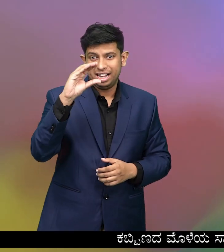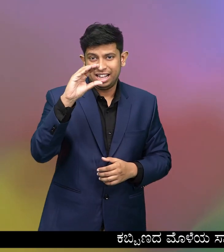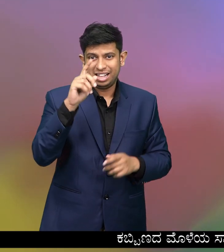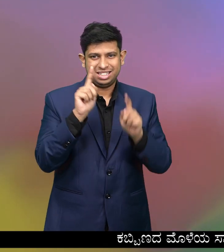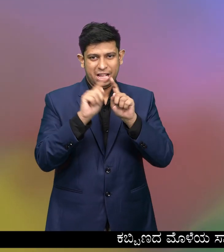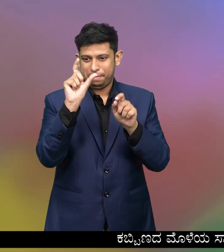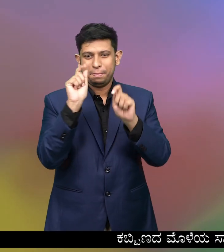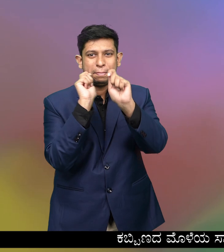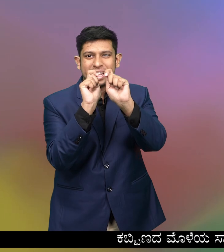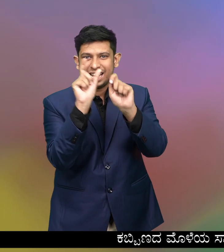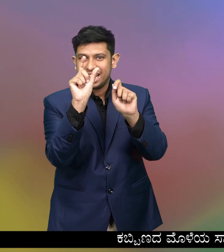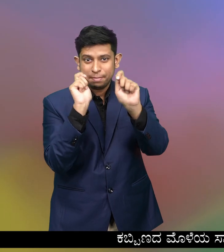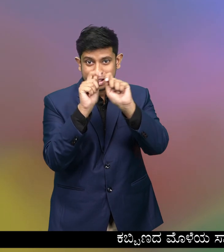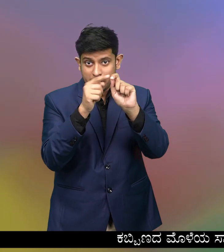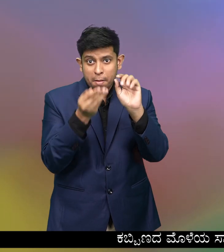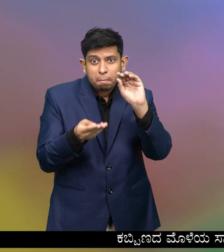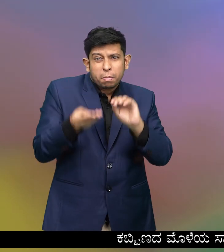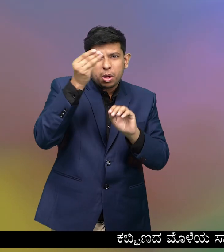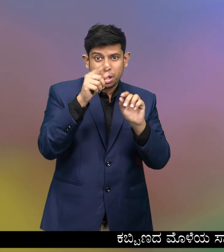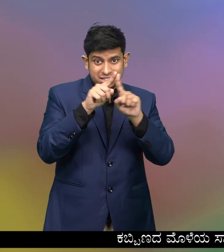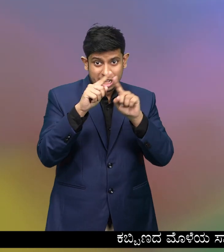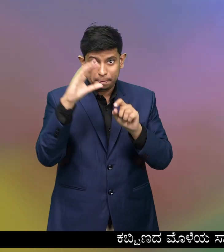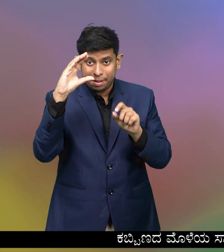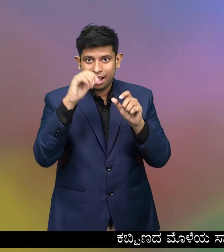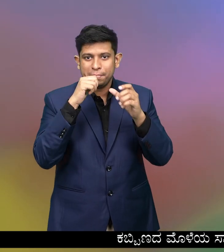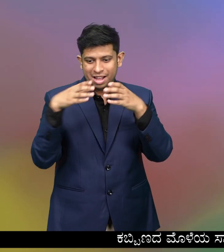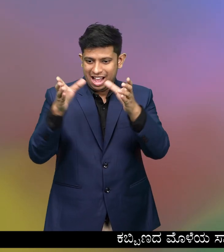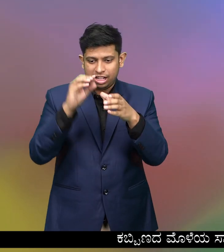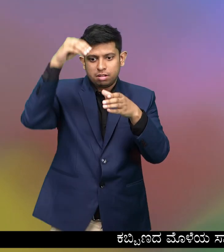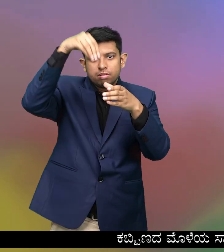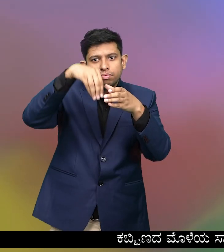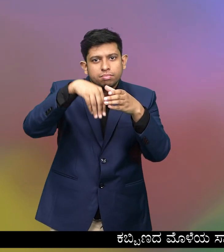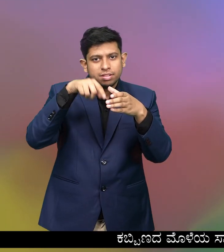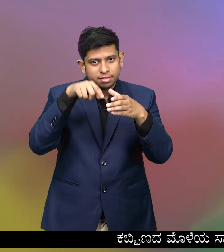ಕಬ್ಬಿಣದ ಮೊಳೆಯ ಸಾಂದ್ರತೆಯು ನೀರಿನ ಸಾಂದ್ರತೆಗಿಂತ ಹೆಚ್ಚು.